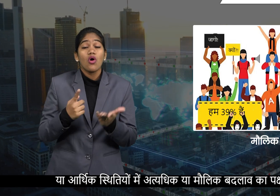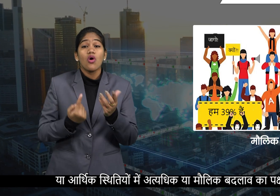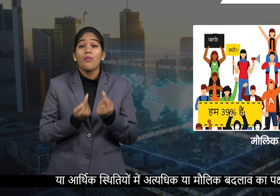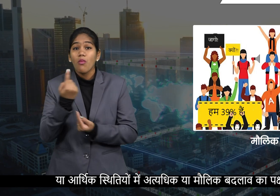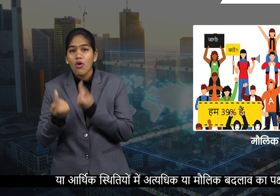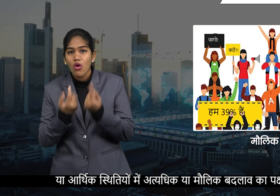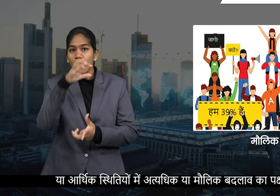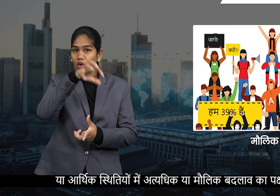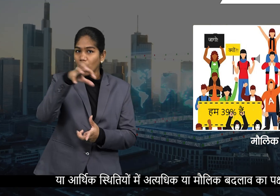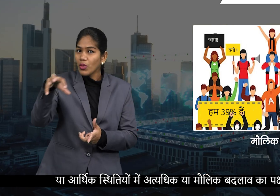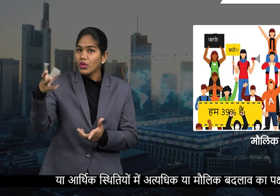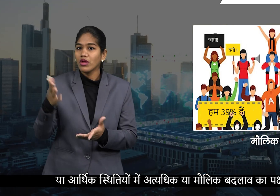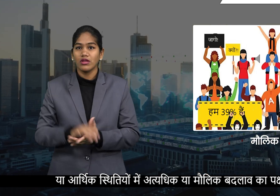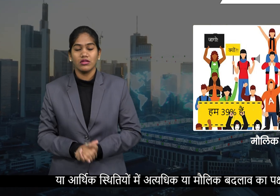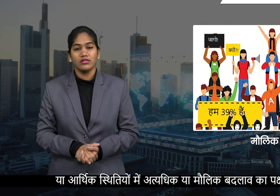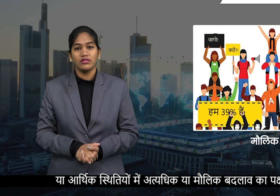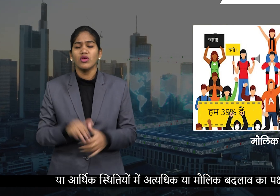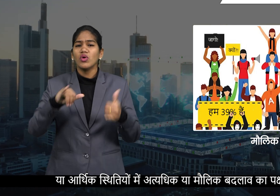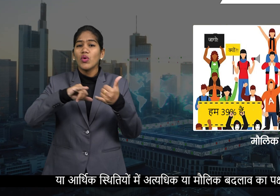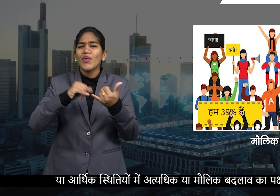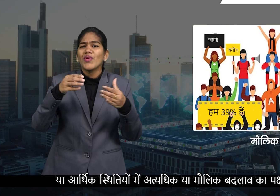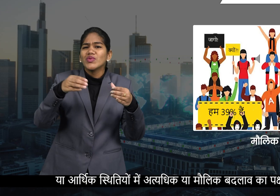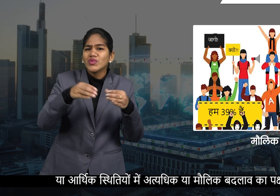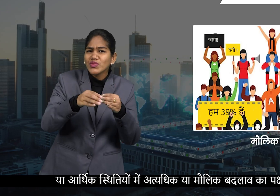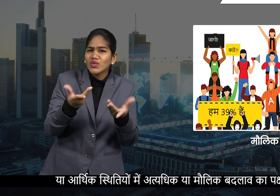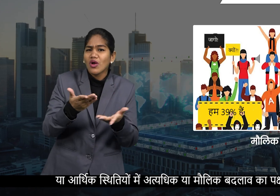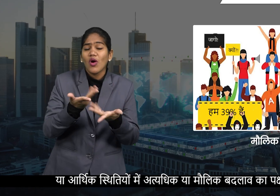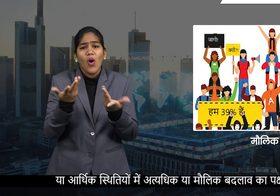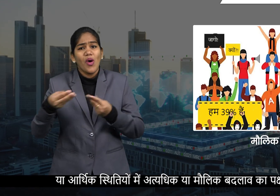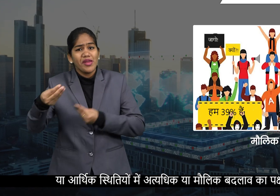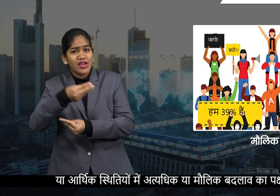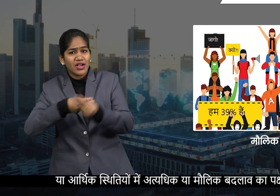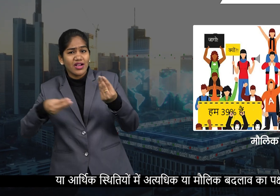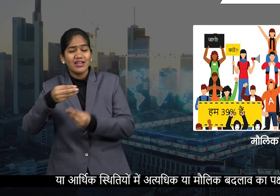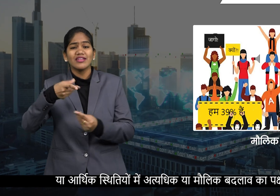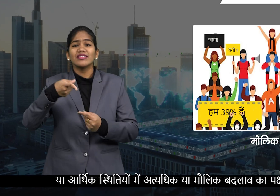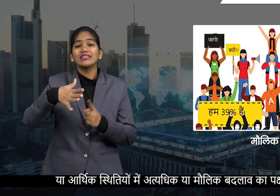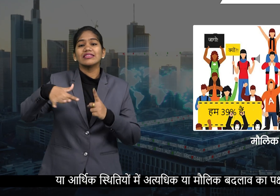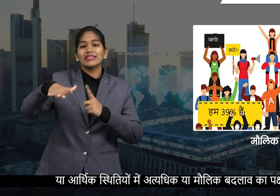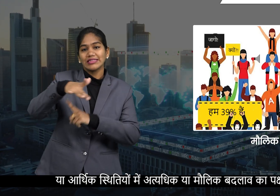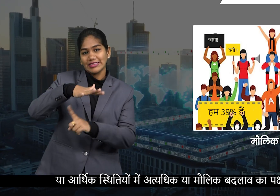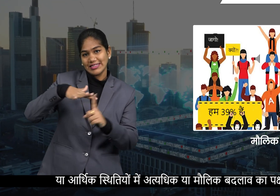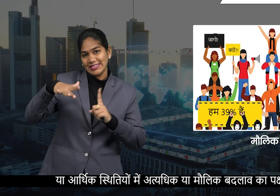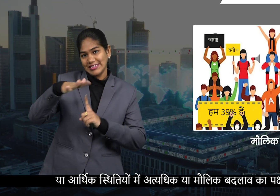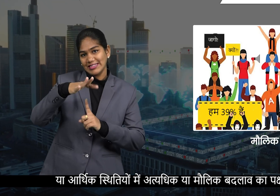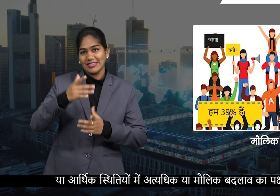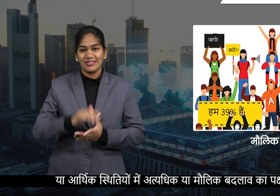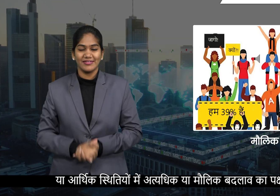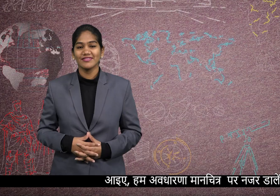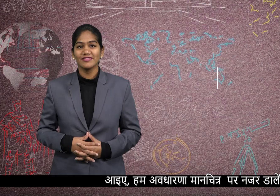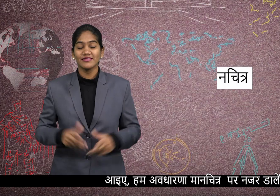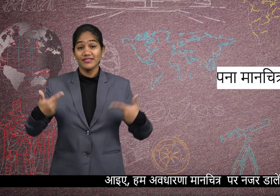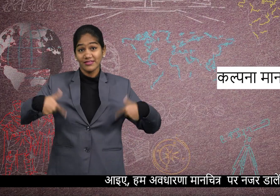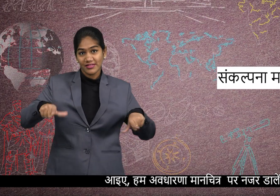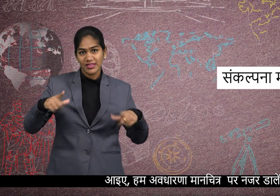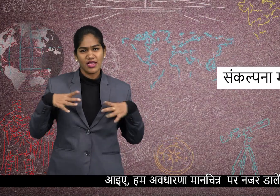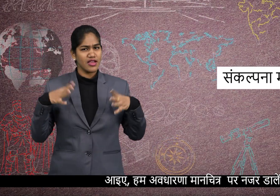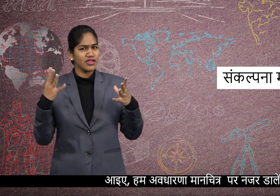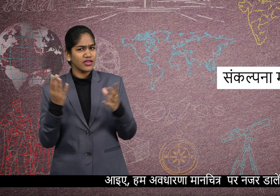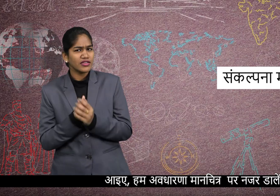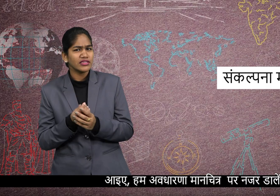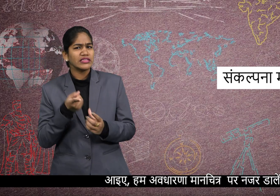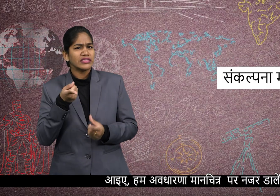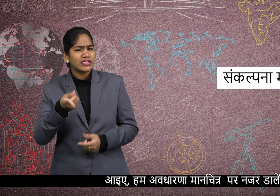स्थितियों में अत्यधिक या मौलिक बदलाव का पक्षधर होता है। आइए